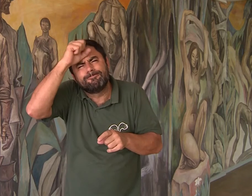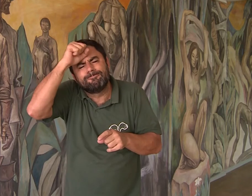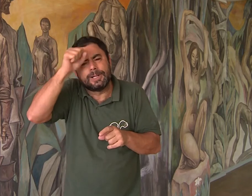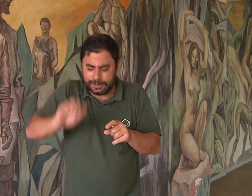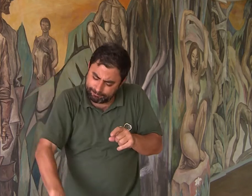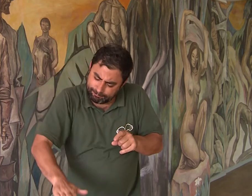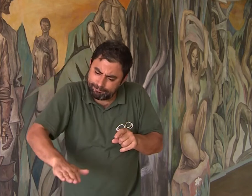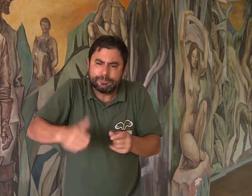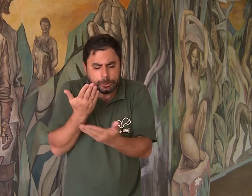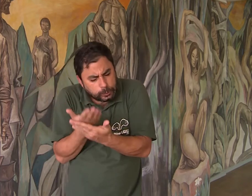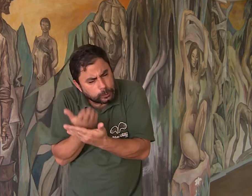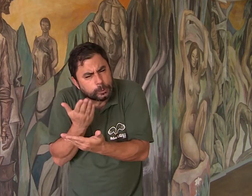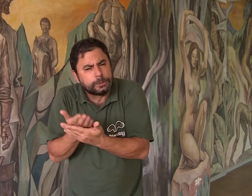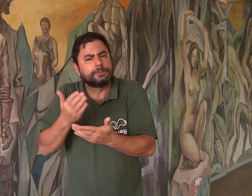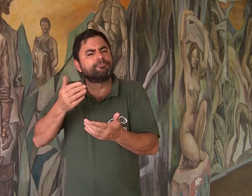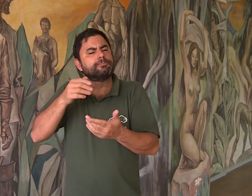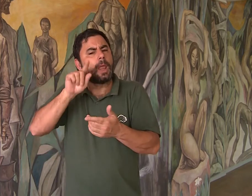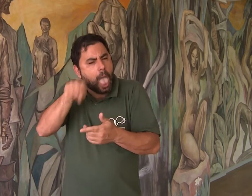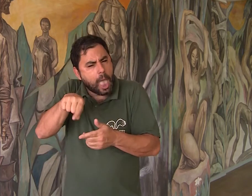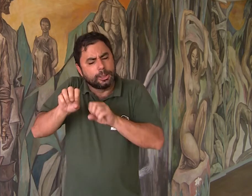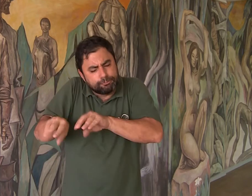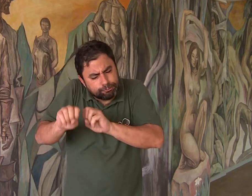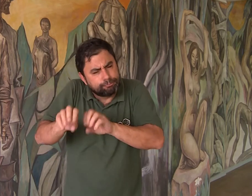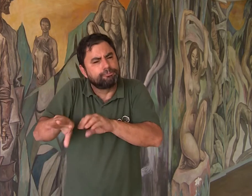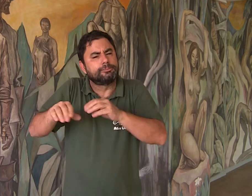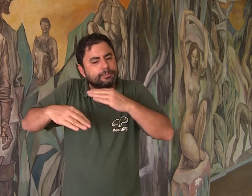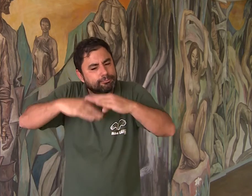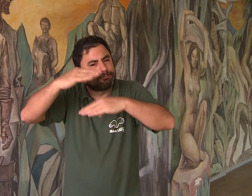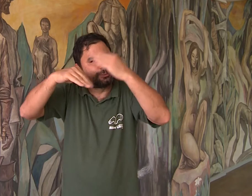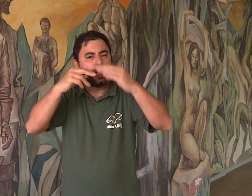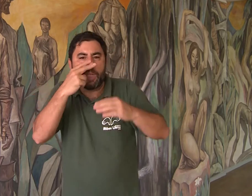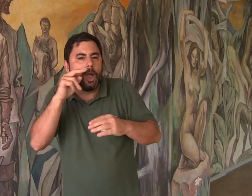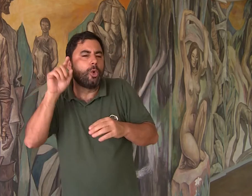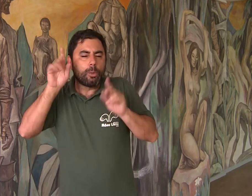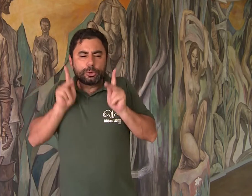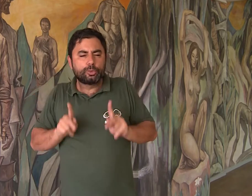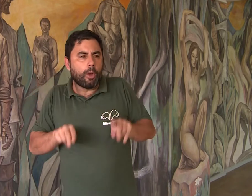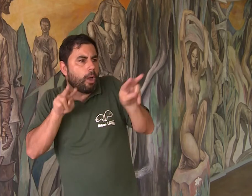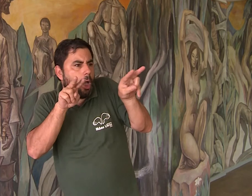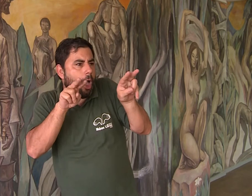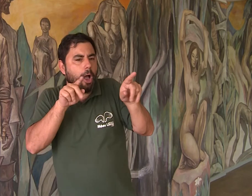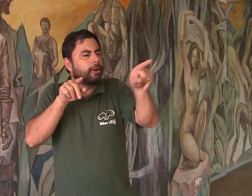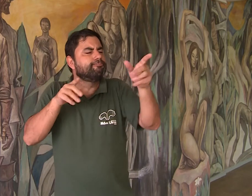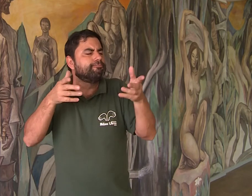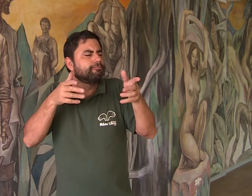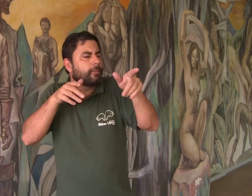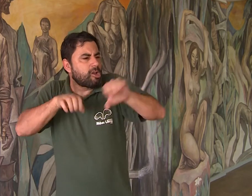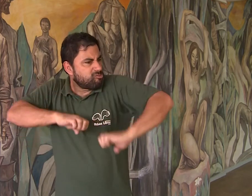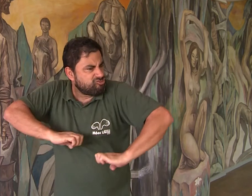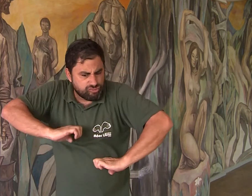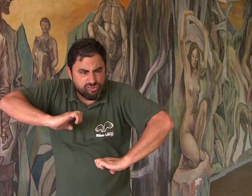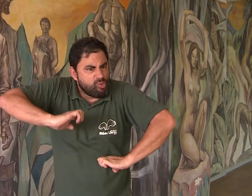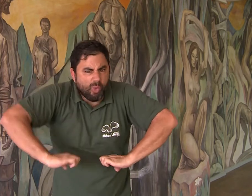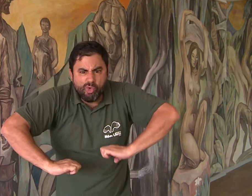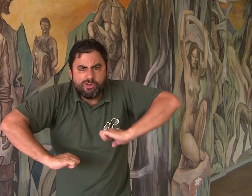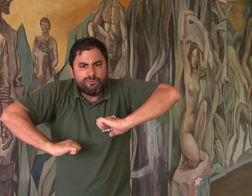família, ele pode estar na língua dele vendo as histórias, entendendo o que está dando o contexto, né, vendo as expressões